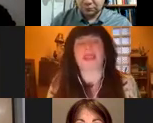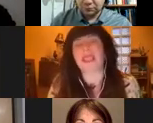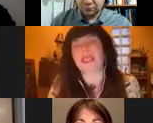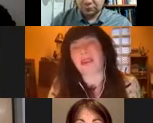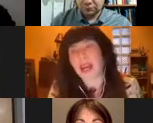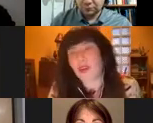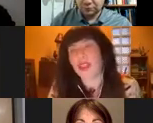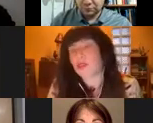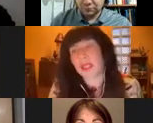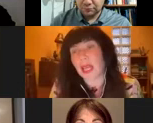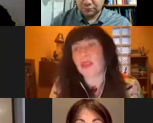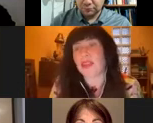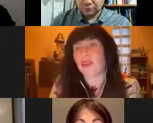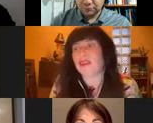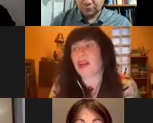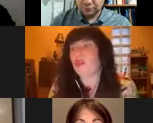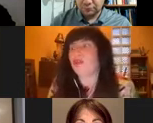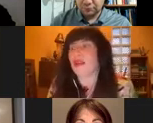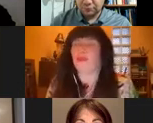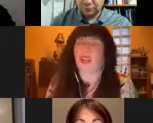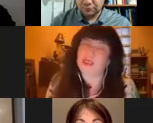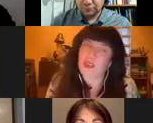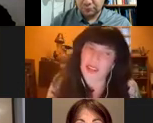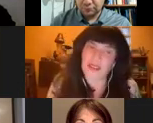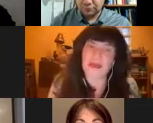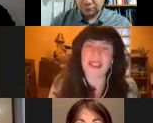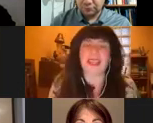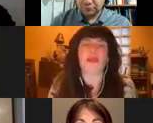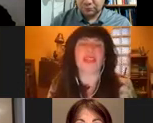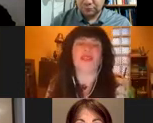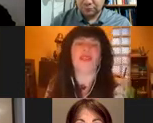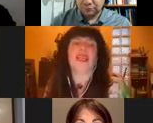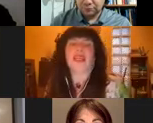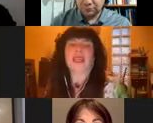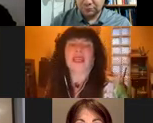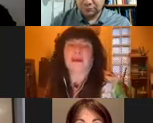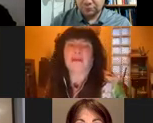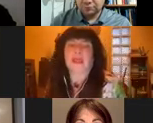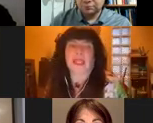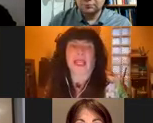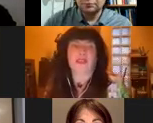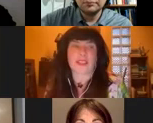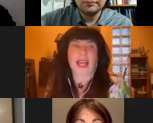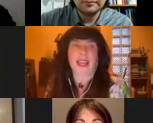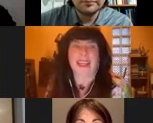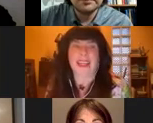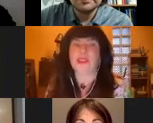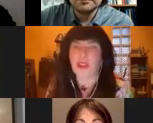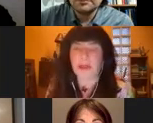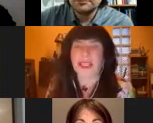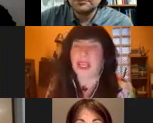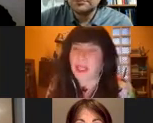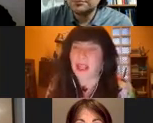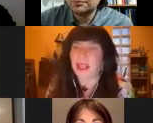una serie de trabajos, de resultados de los trabajos, exploraciones obviamente que hemos hecho, que están asociadas a la